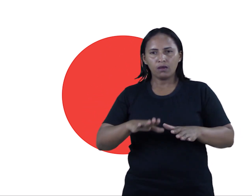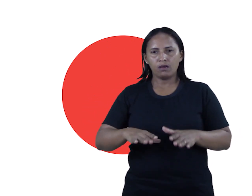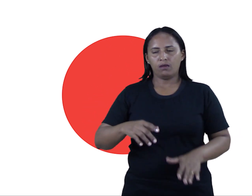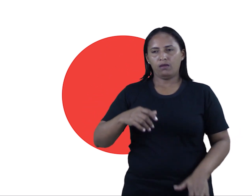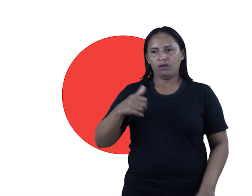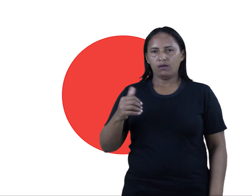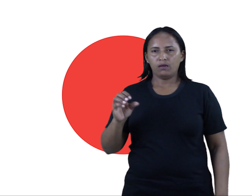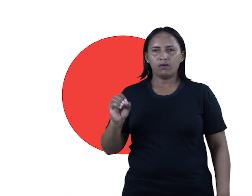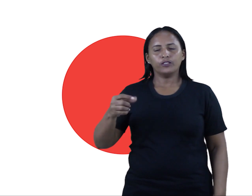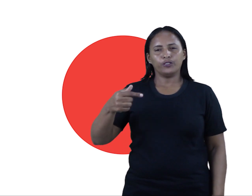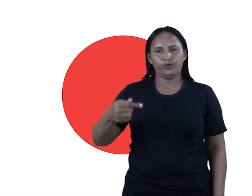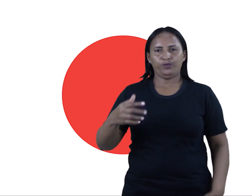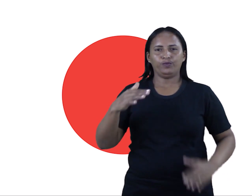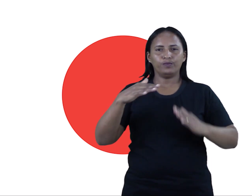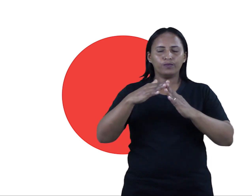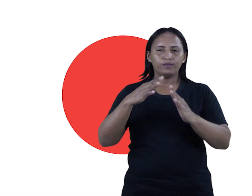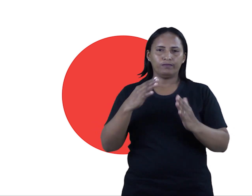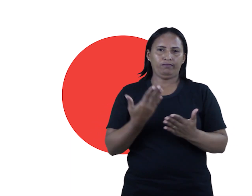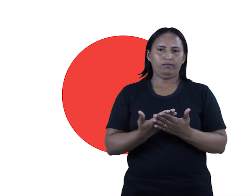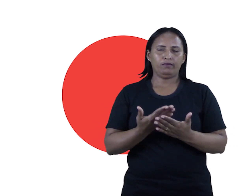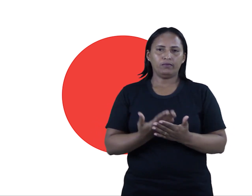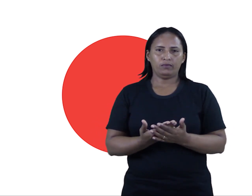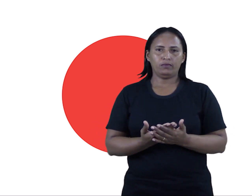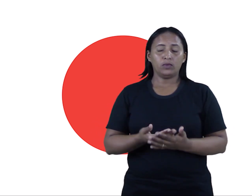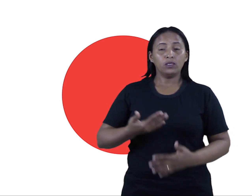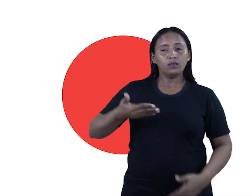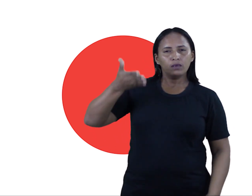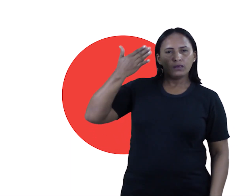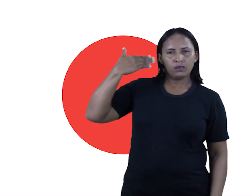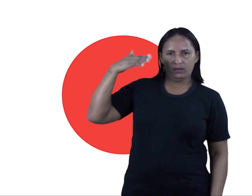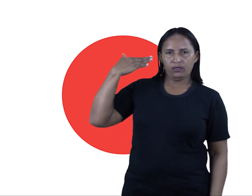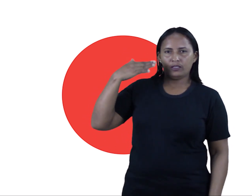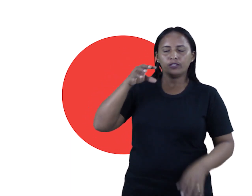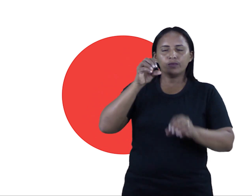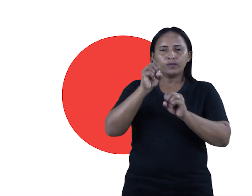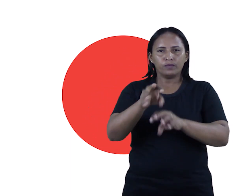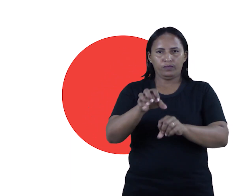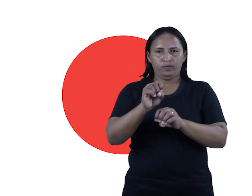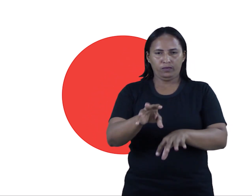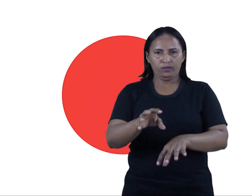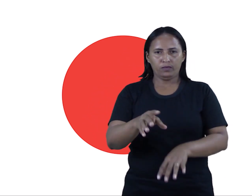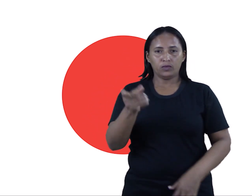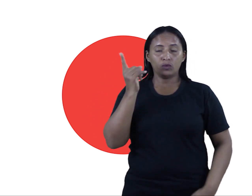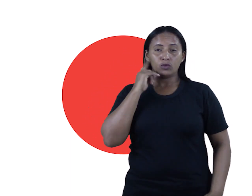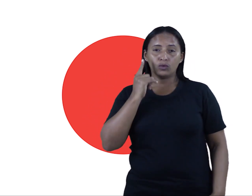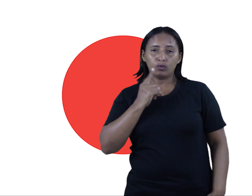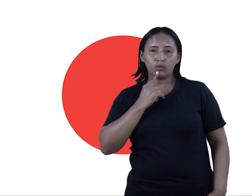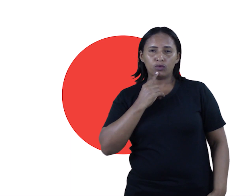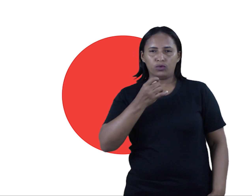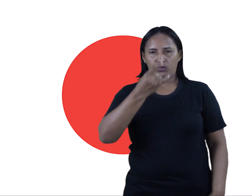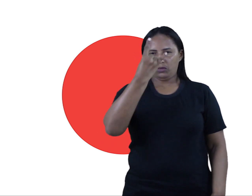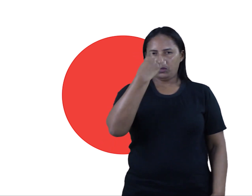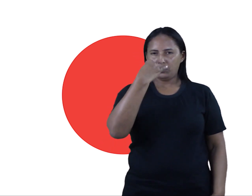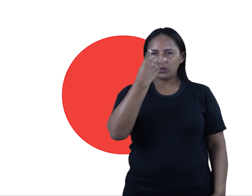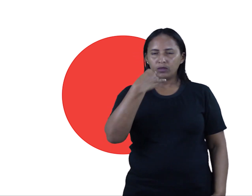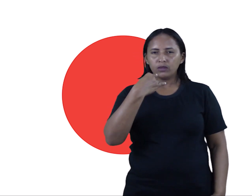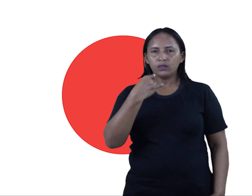107 escolas. Antigamente, o ensino de surdos e de cego era feito na mesma escola, o